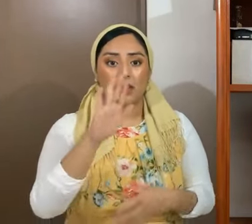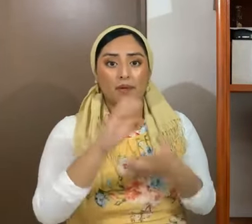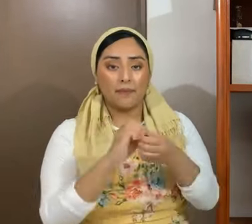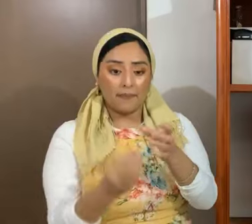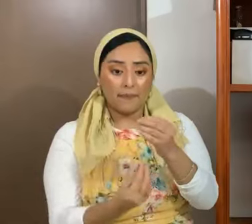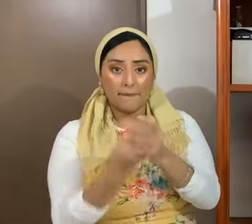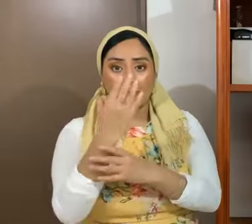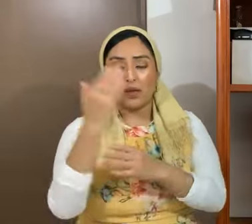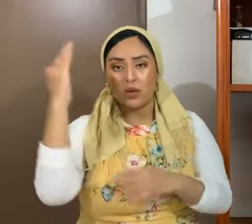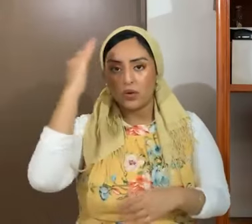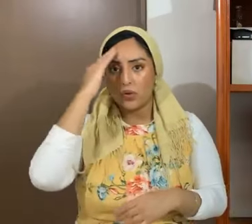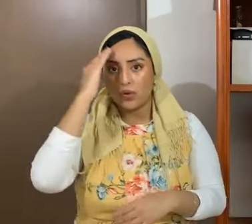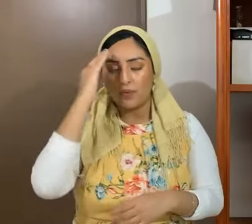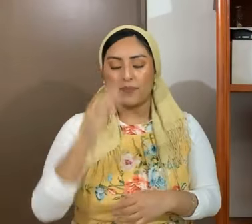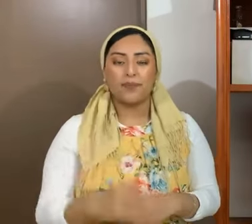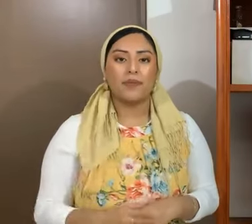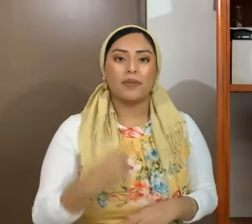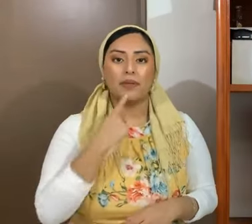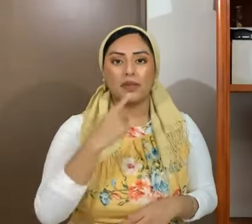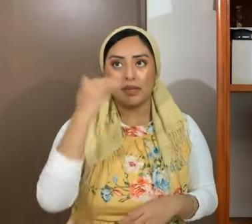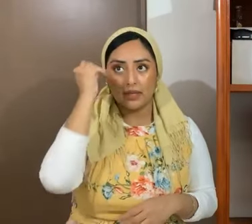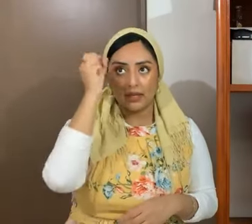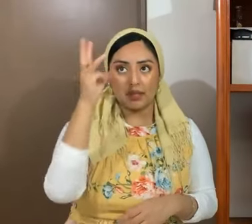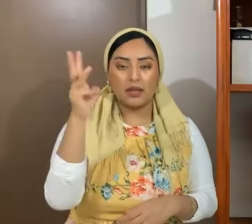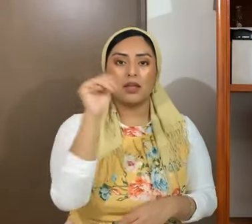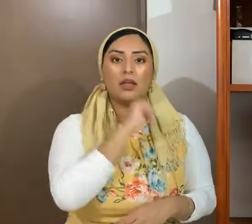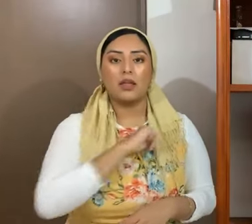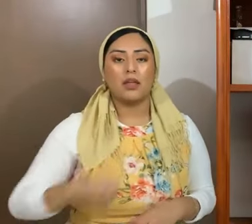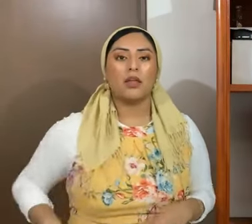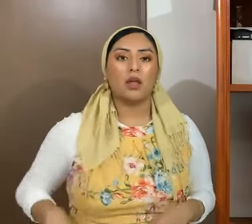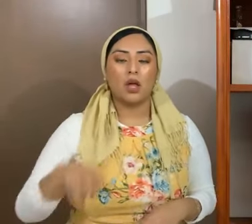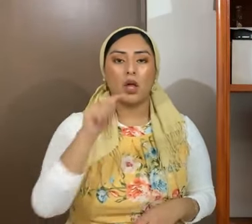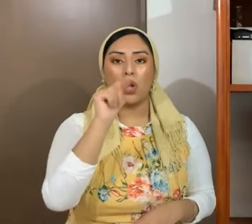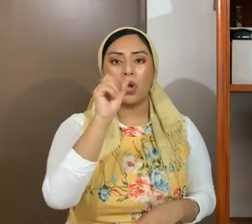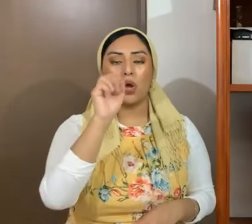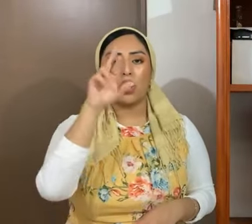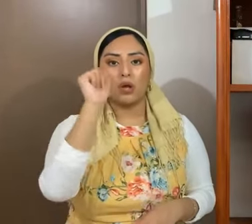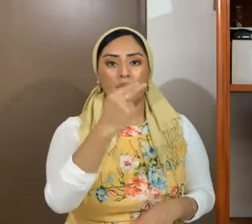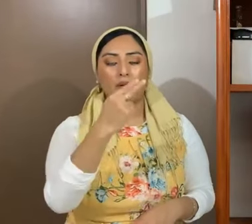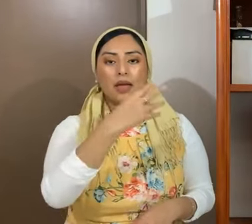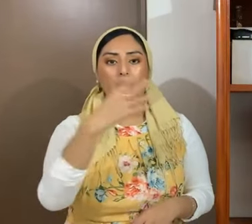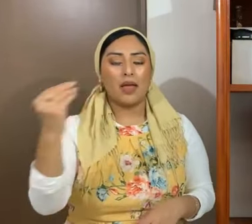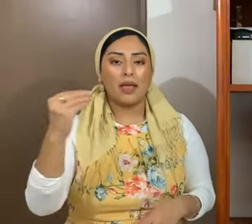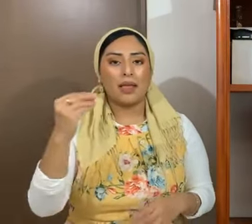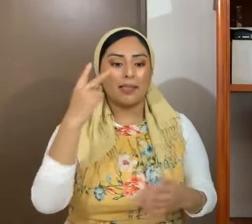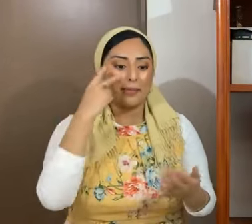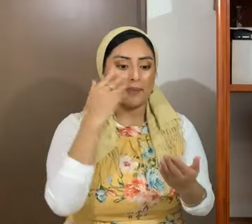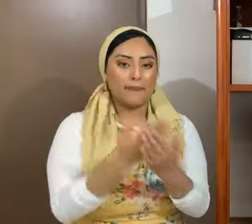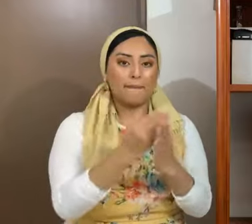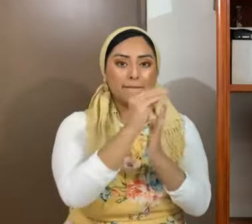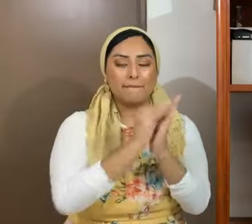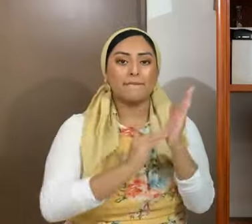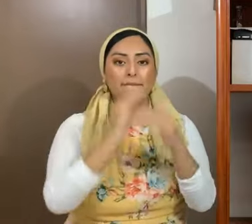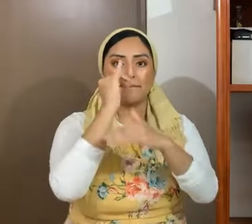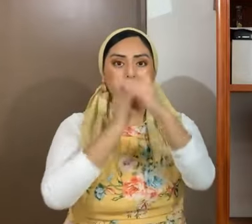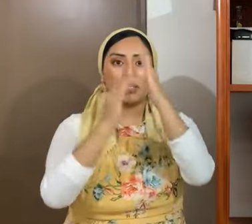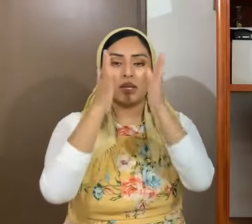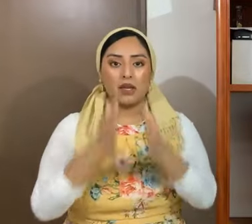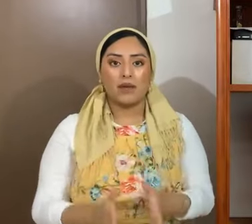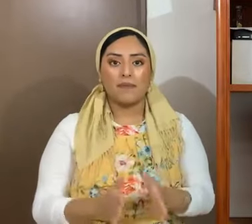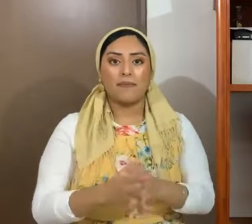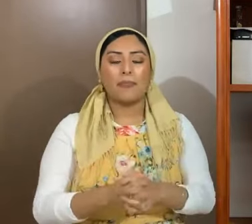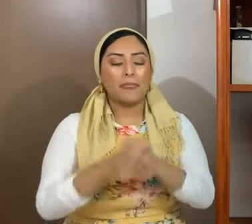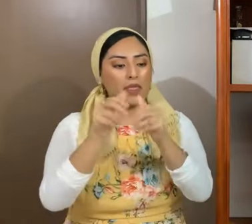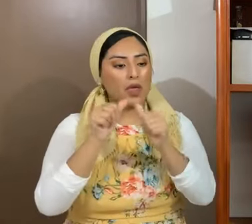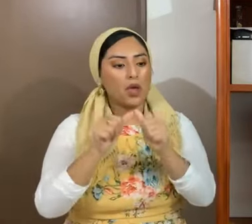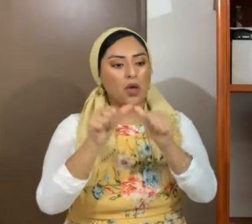frutos los conoceréis, dijo Yahshua HaMashiach, a la Torá y al testimonio. está escrito en el libro de Isaías.